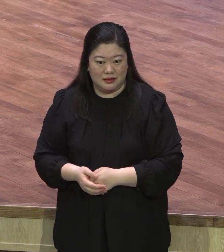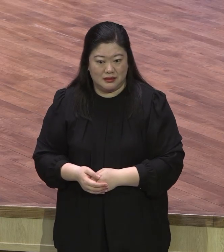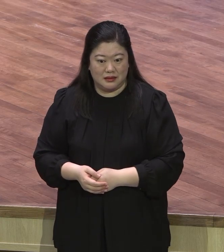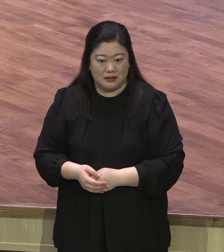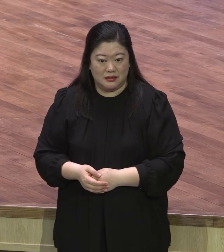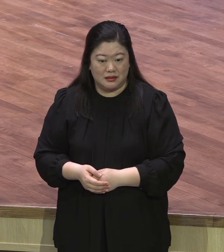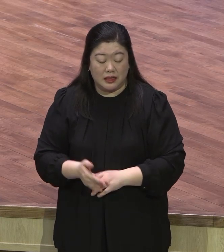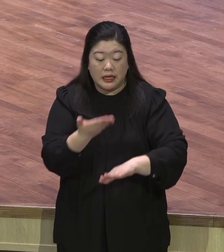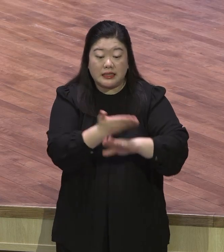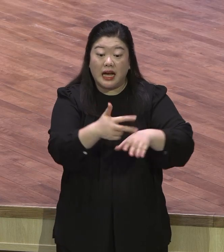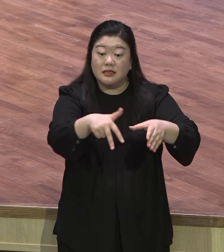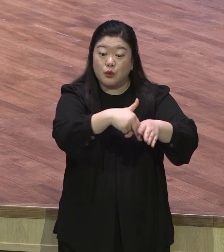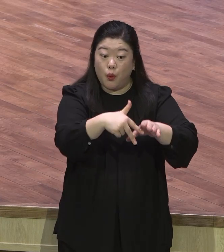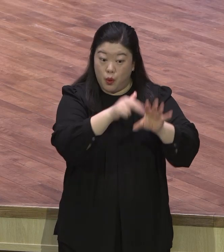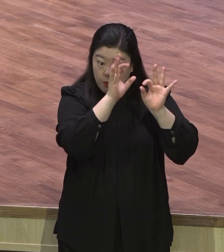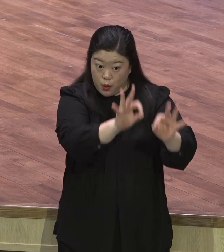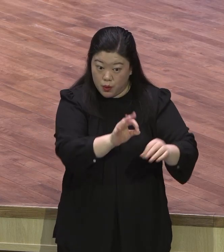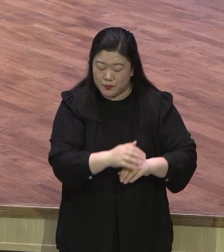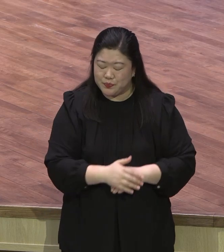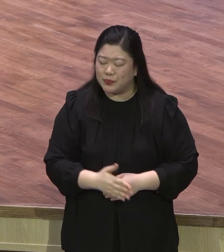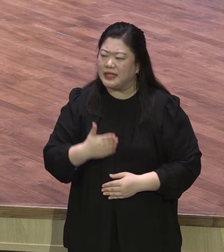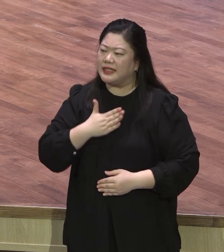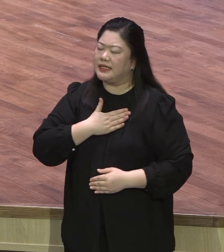다른 종교는 전부 다 자기